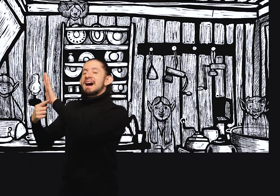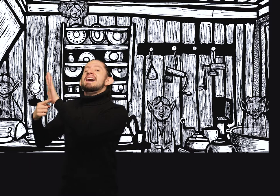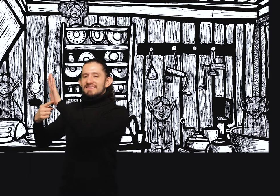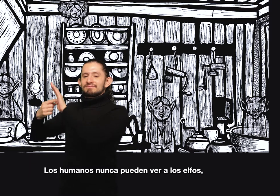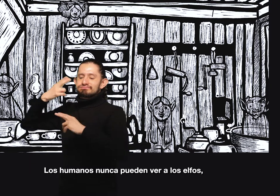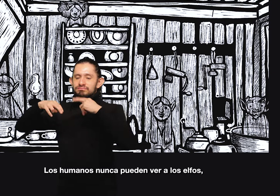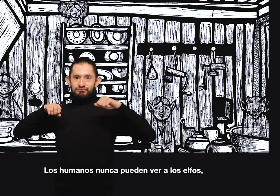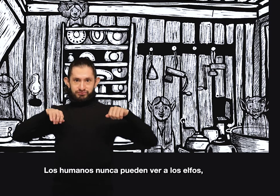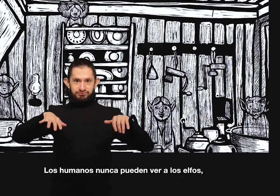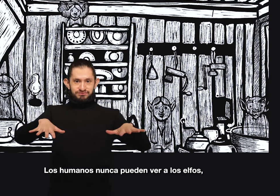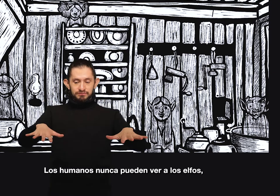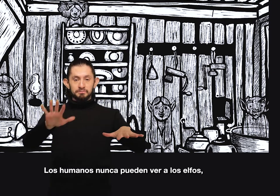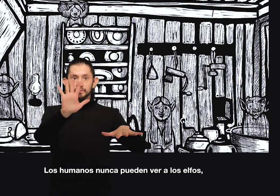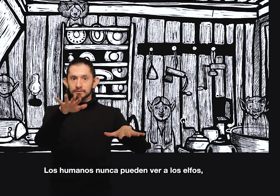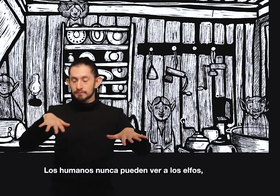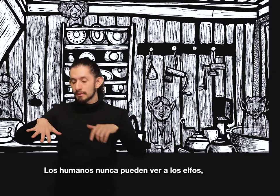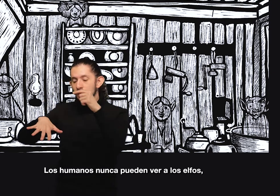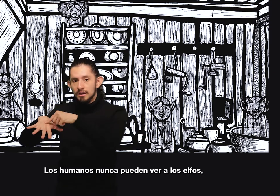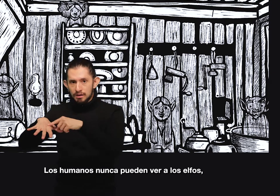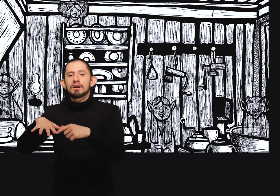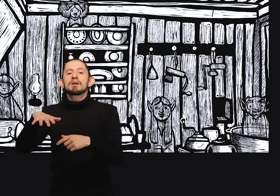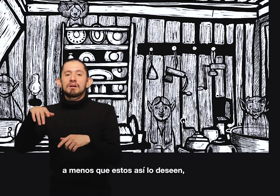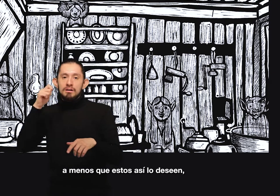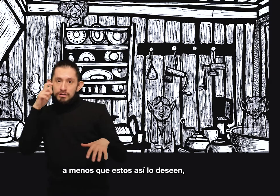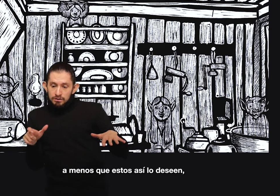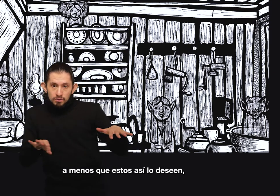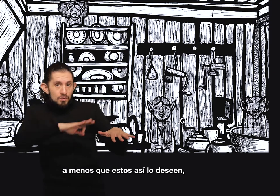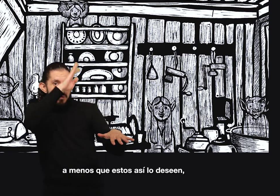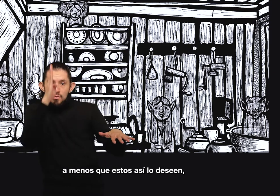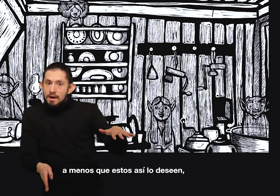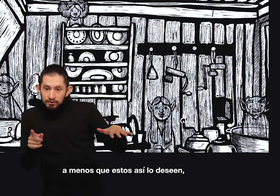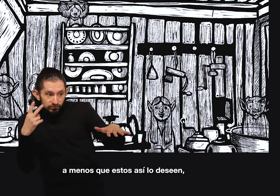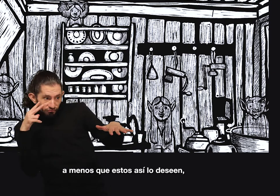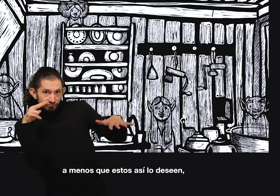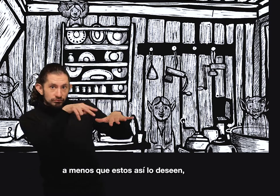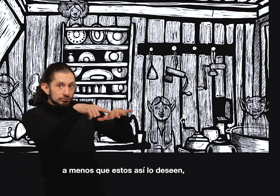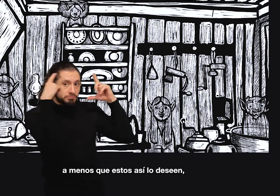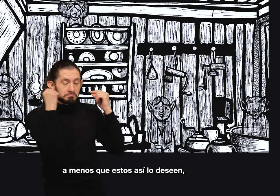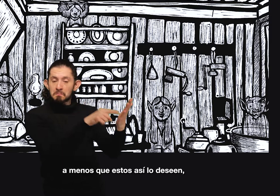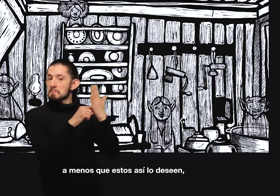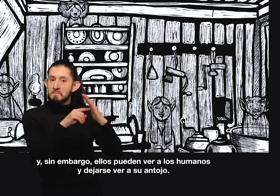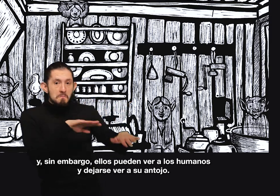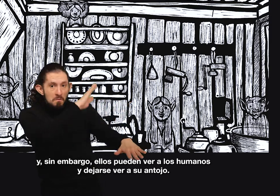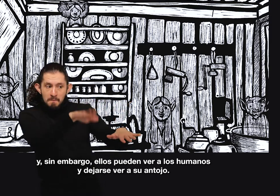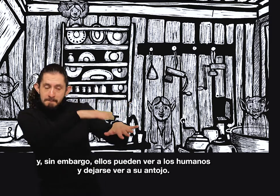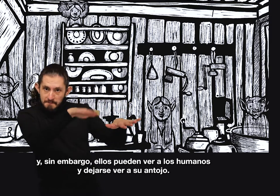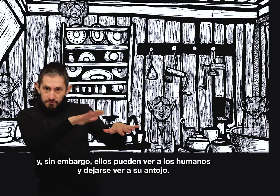Los humanos nunca pueden ver a los elfos, a menos que éstos así lo deseen, y sin embargo ellos